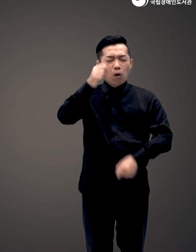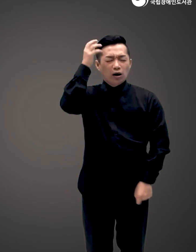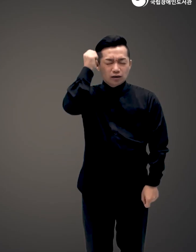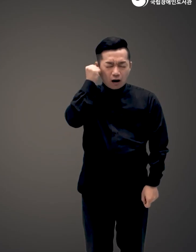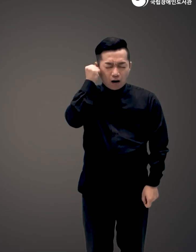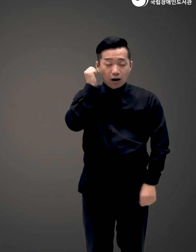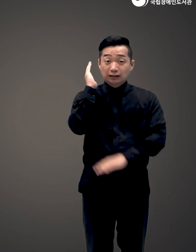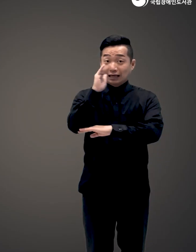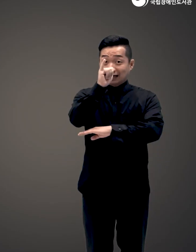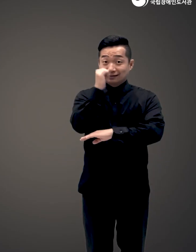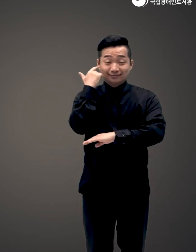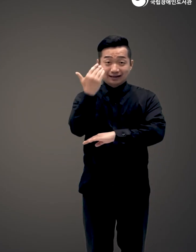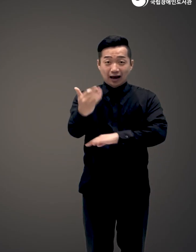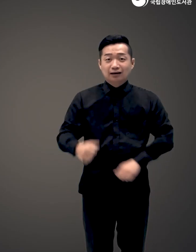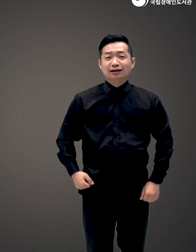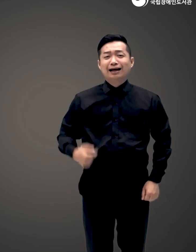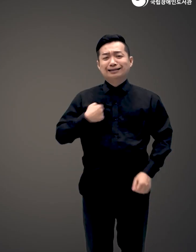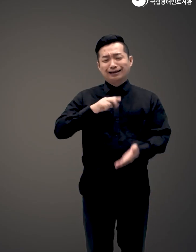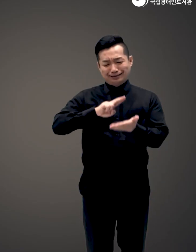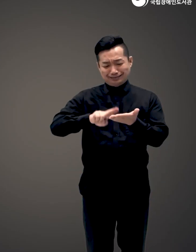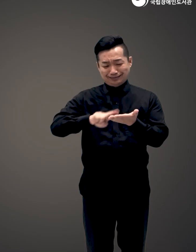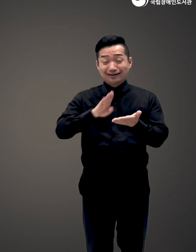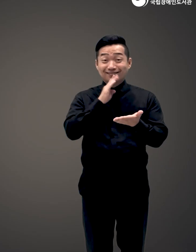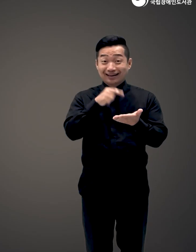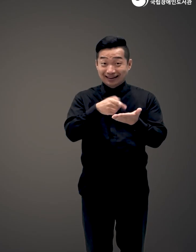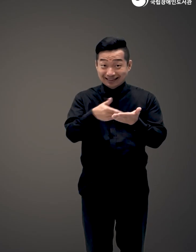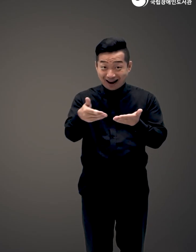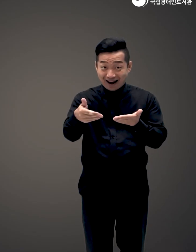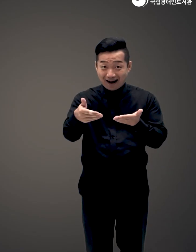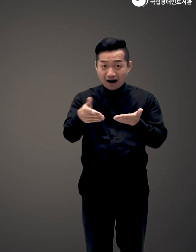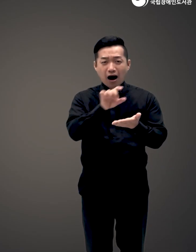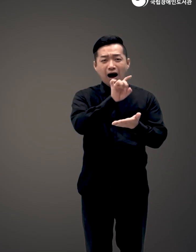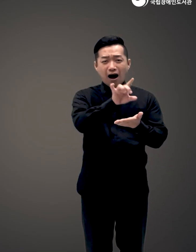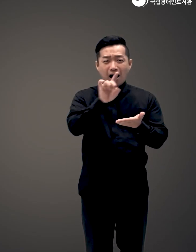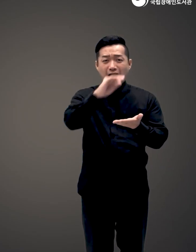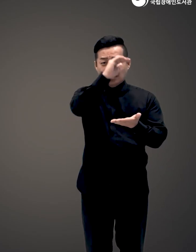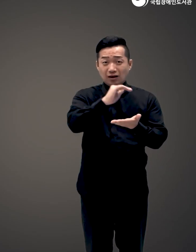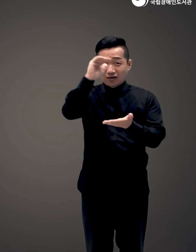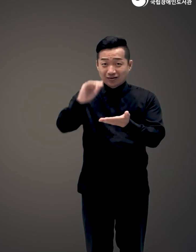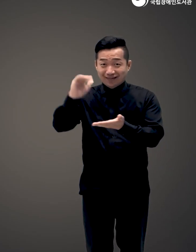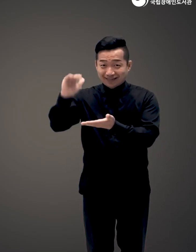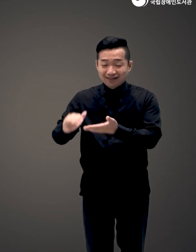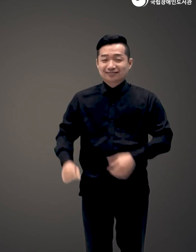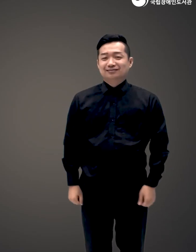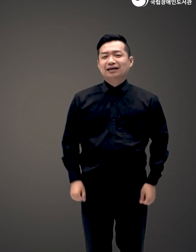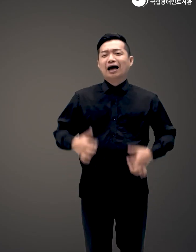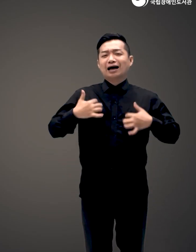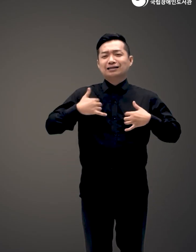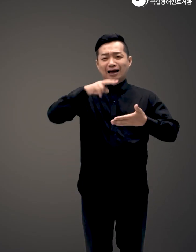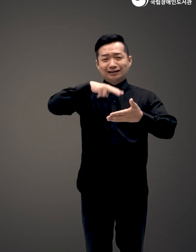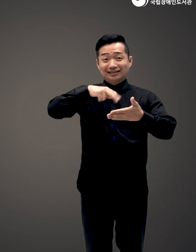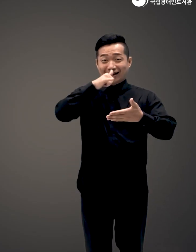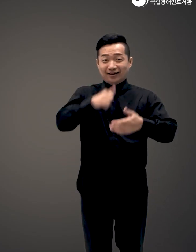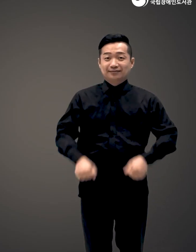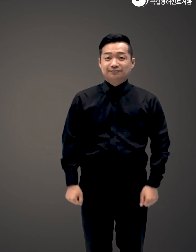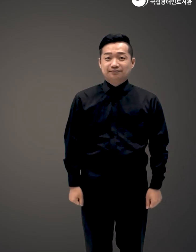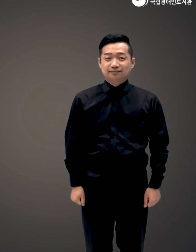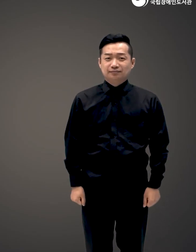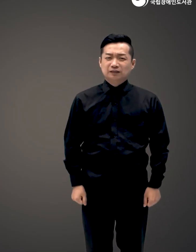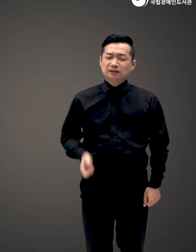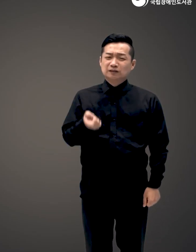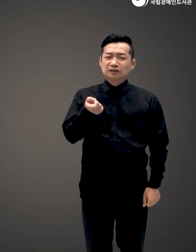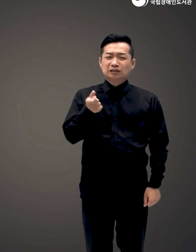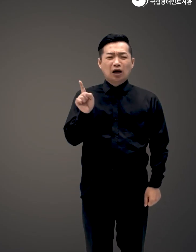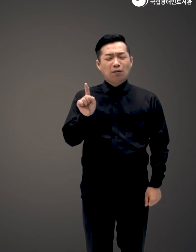있을까요? 저도 제가 그렸지만 각 에피소드별로 되게 재밌게 또 읽게 되기도